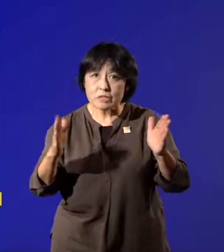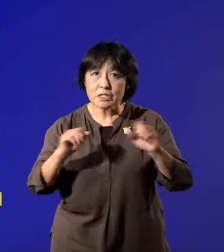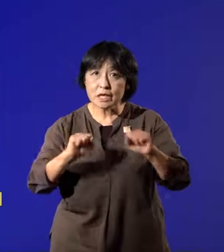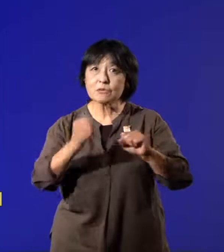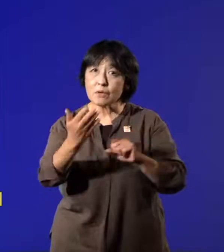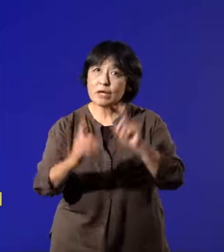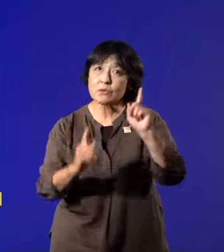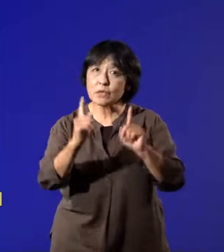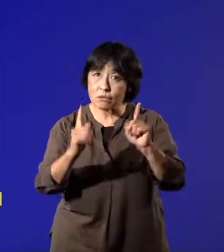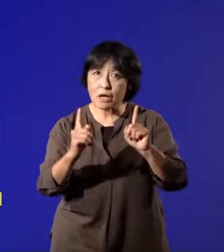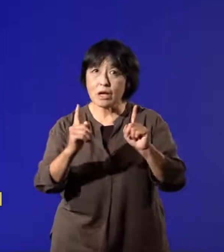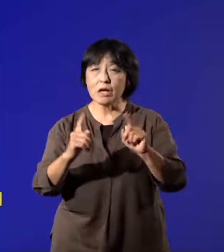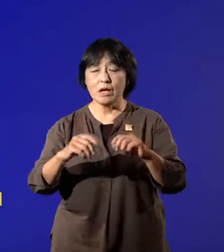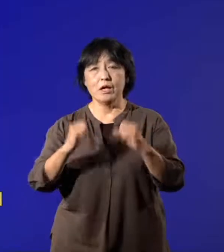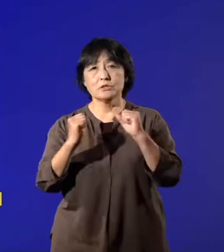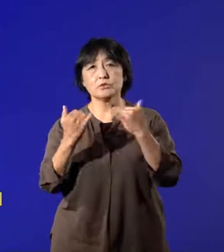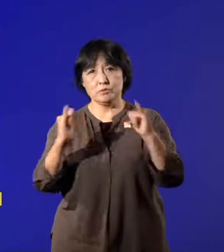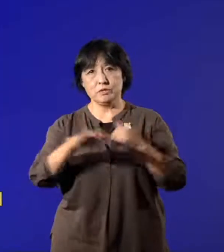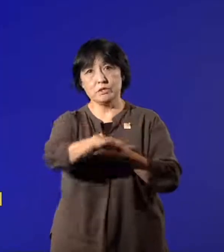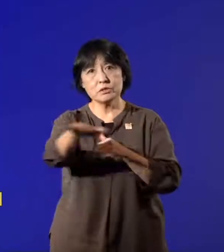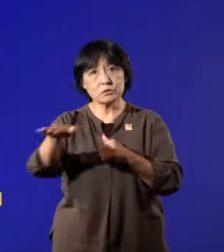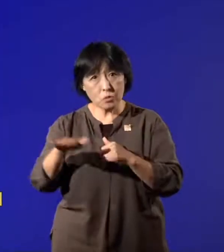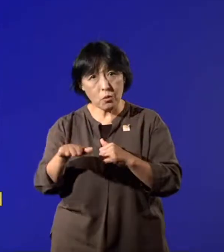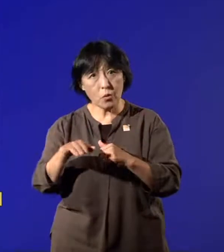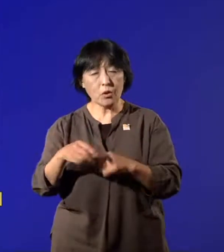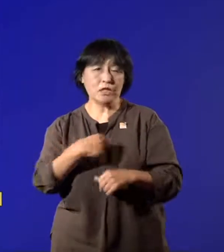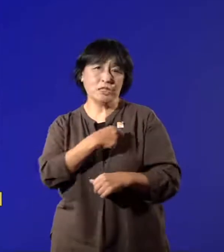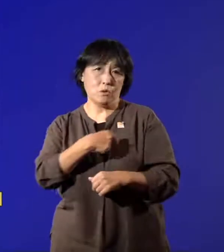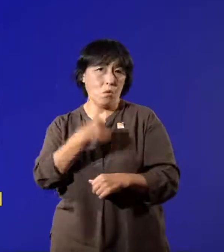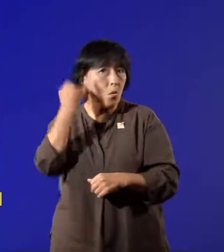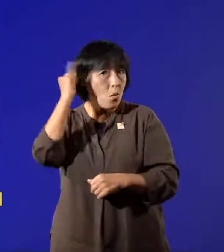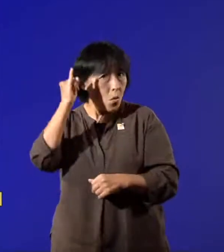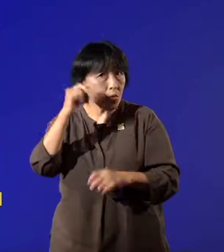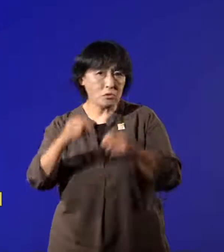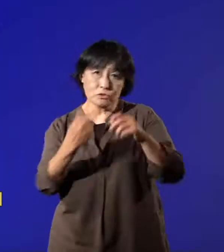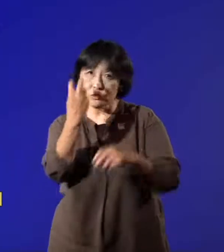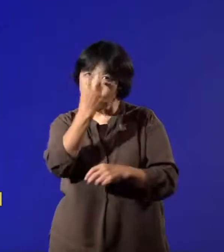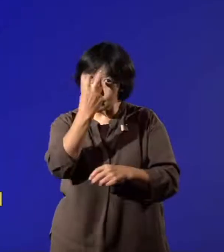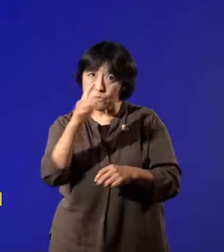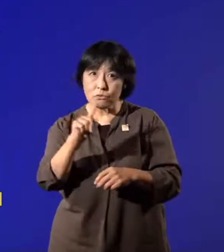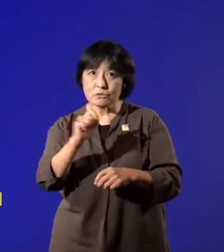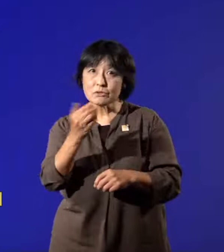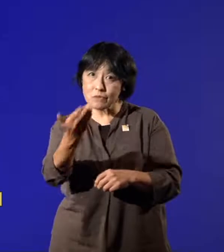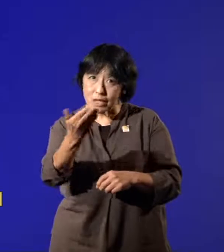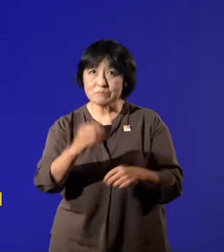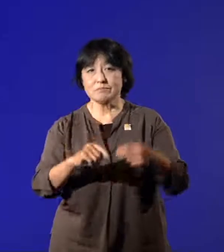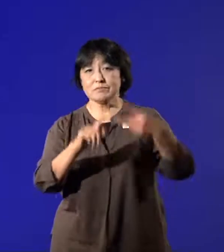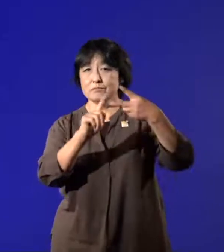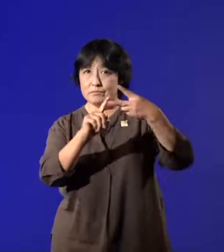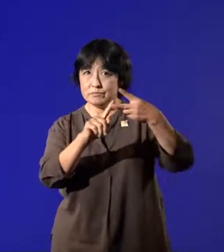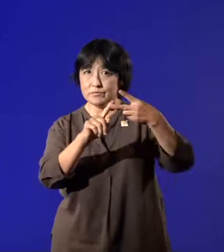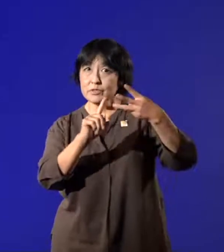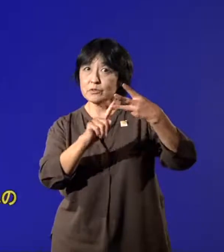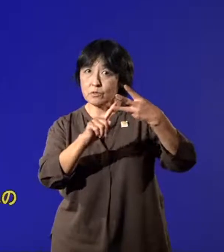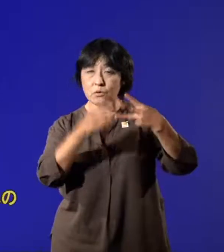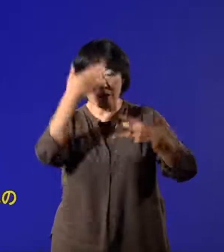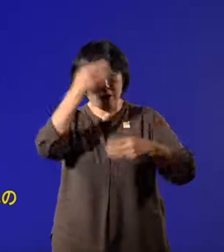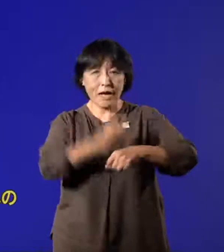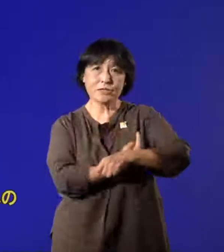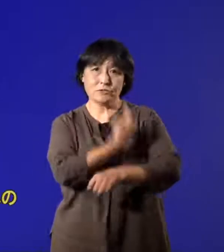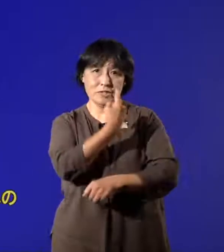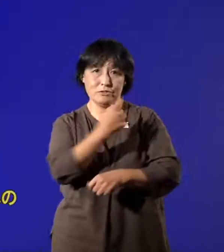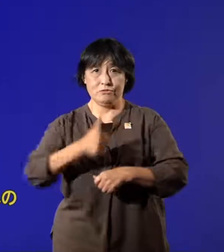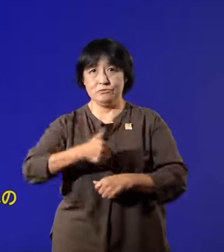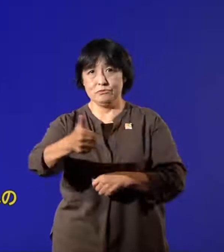民の意向調査とかなどを今後どうしていくのかというのが2点目とですね、まあ、先ほどお話にあった発熱外来なんです